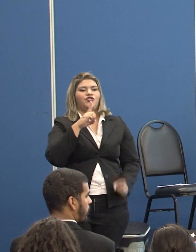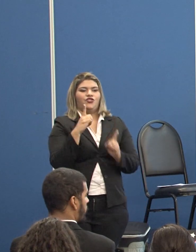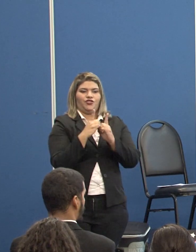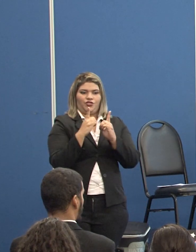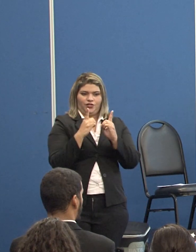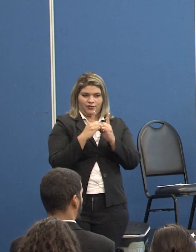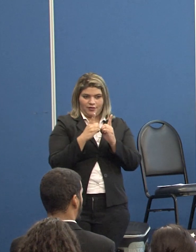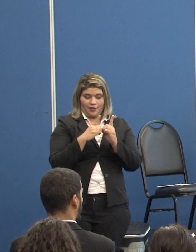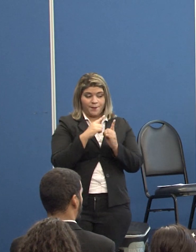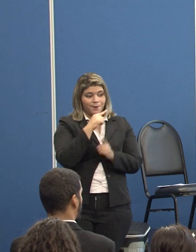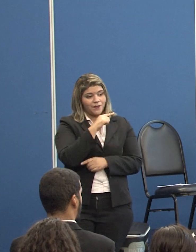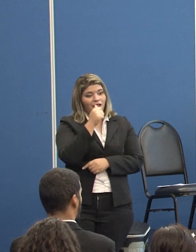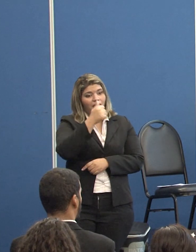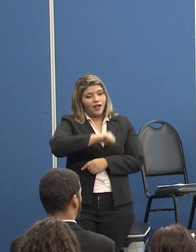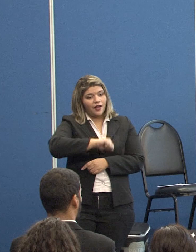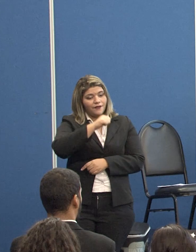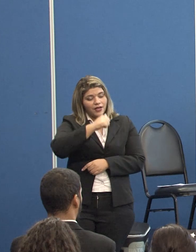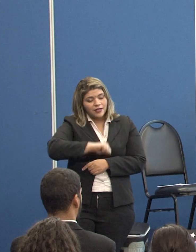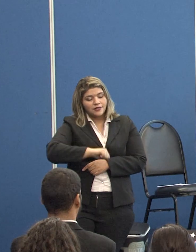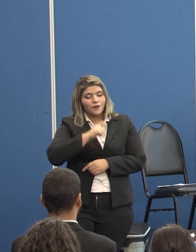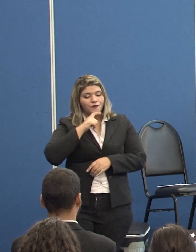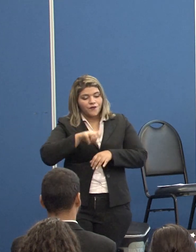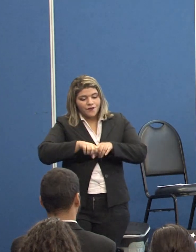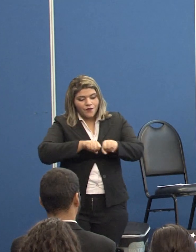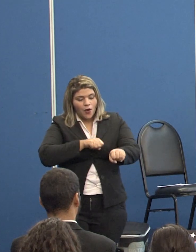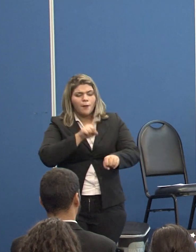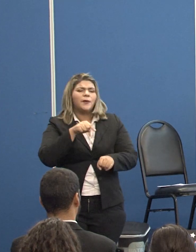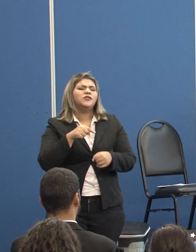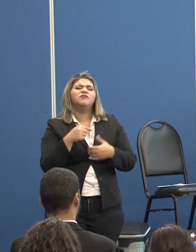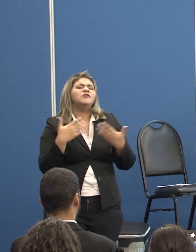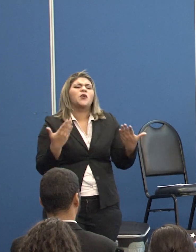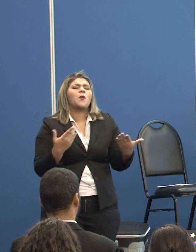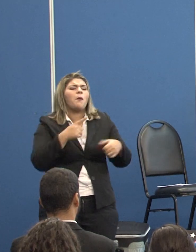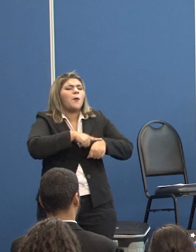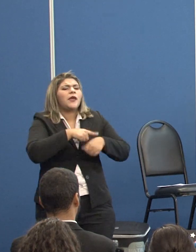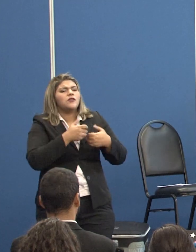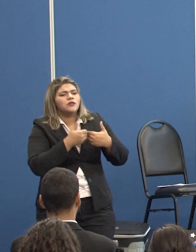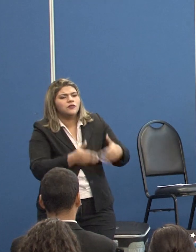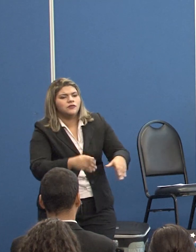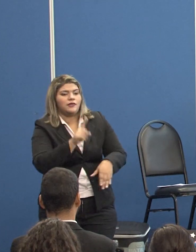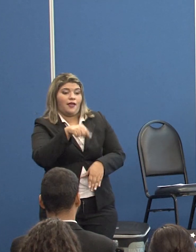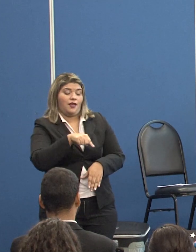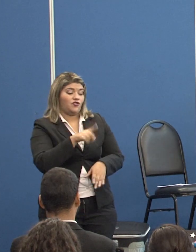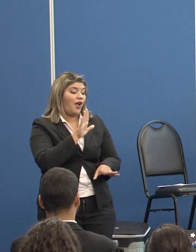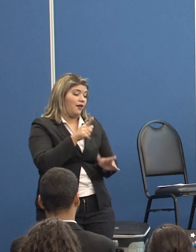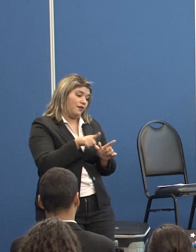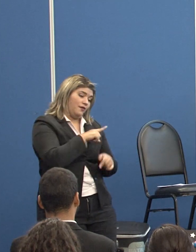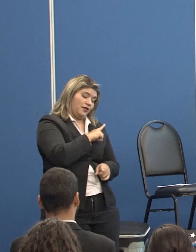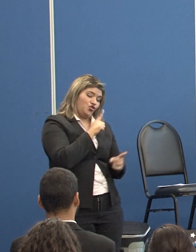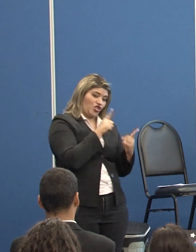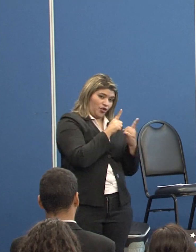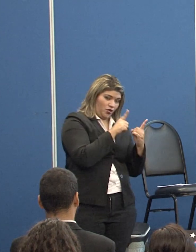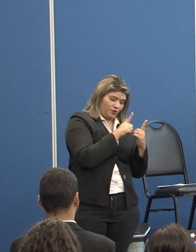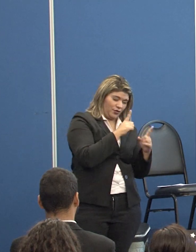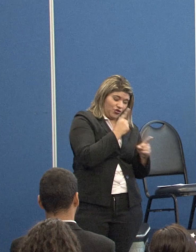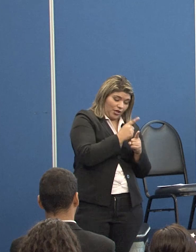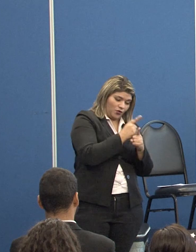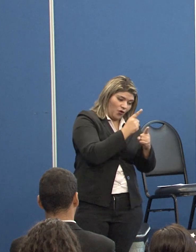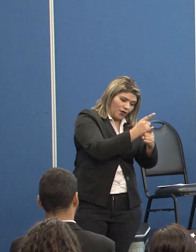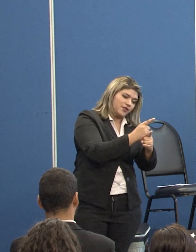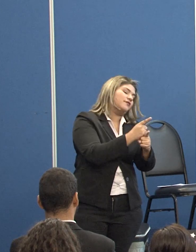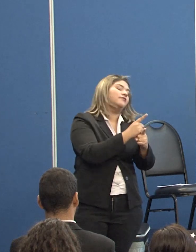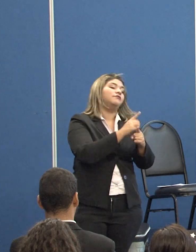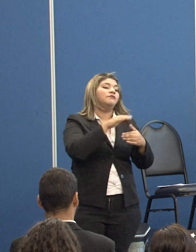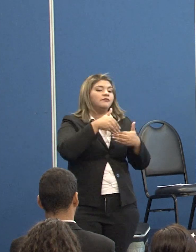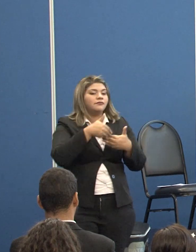formativa, ela se inicia quando nós temos as informações prévias da avaliação de diagnose. A partir daí, nós construímos toda a